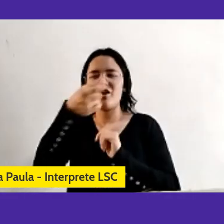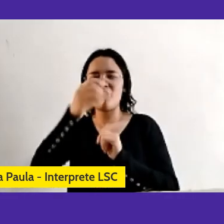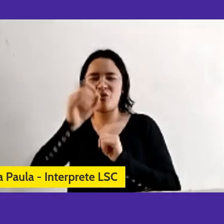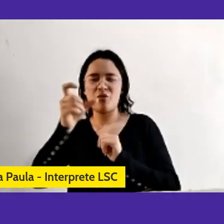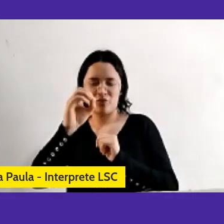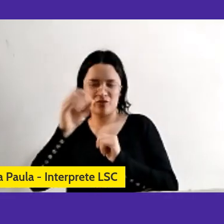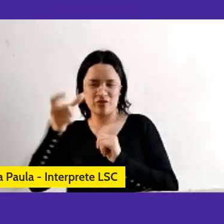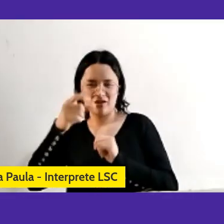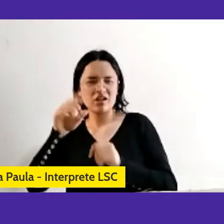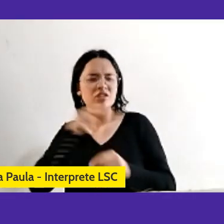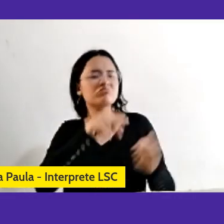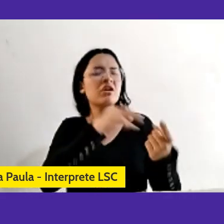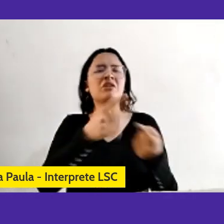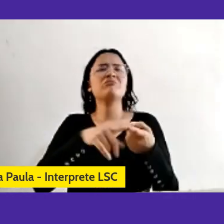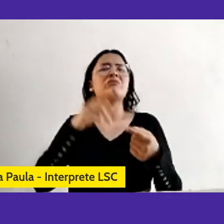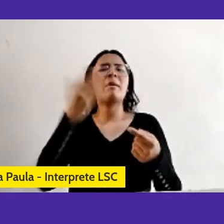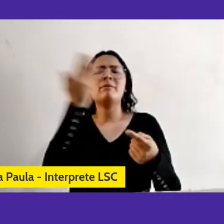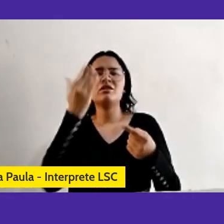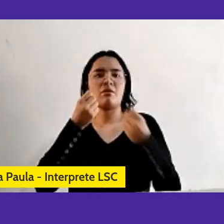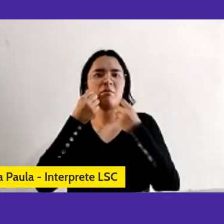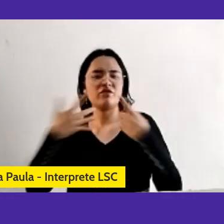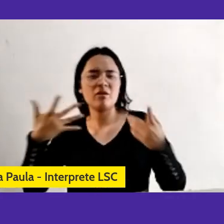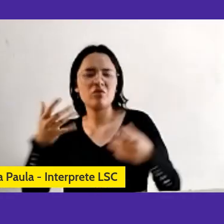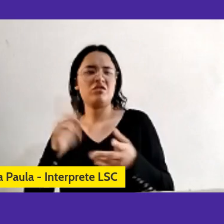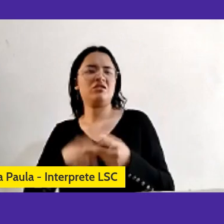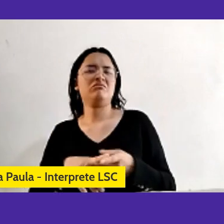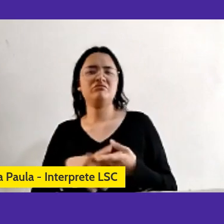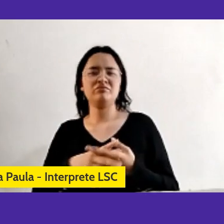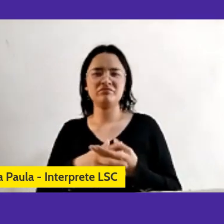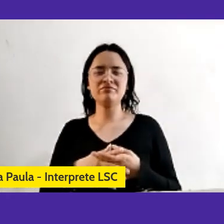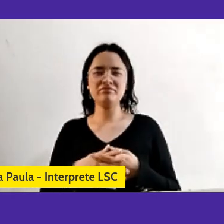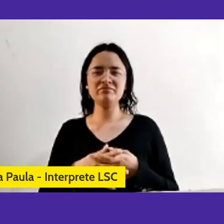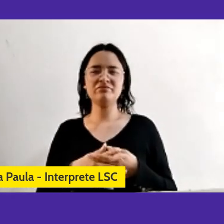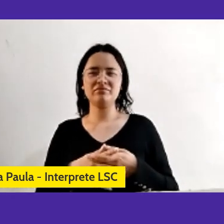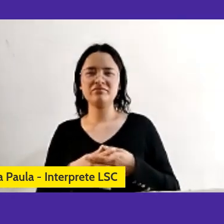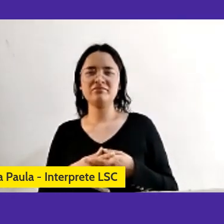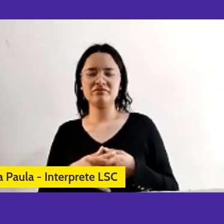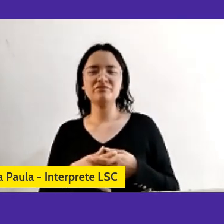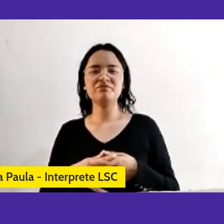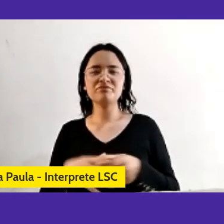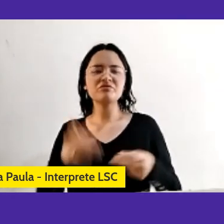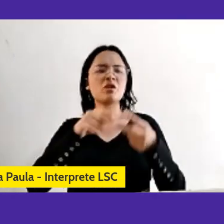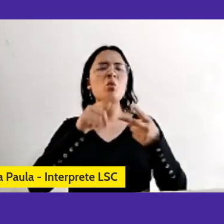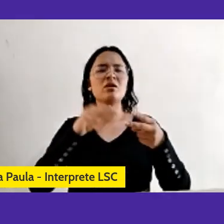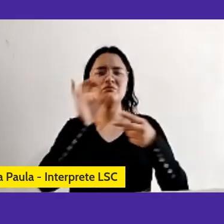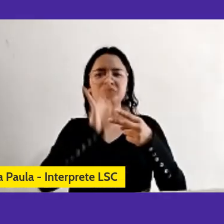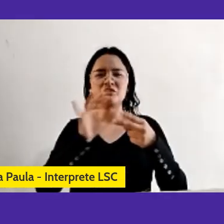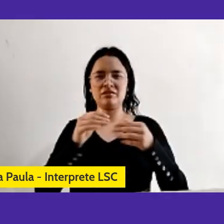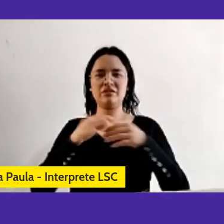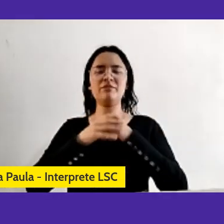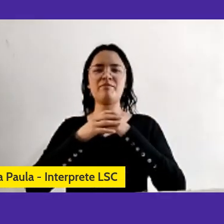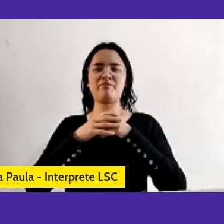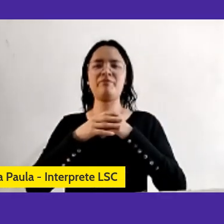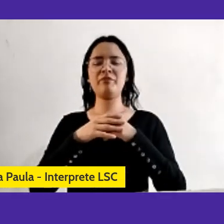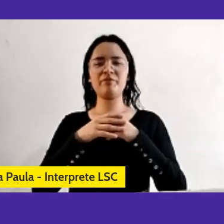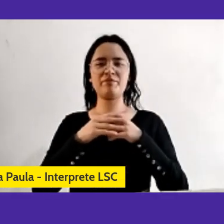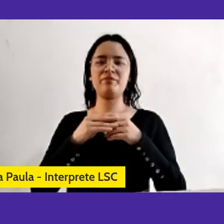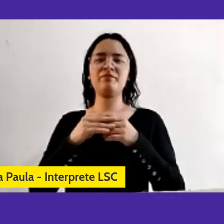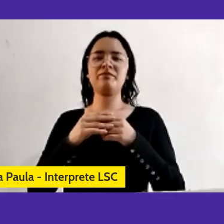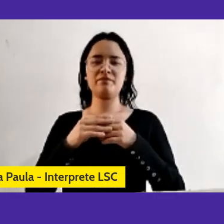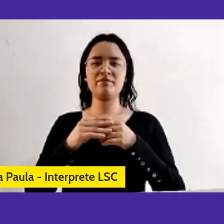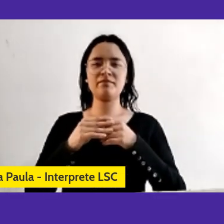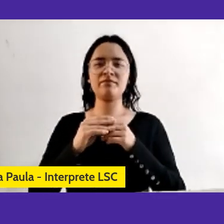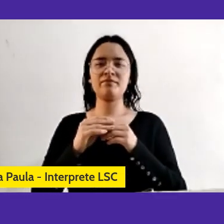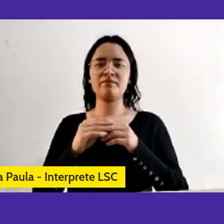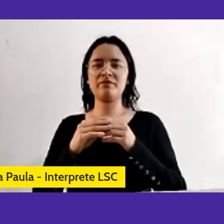cuáles fueron las películas más exitosas en Colombia, en México, cuáles son los géneros más vistos, cuáles son las series o películas que más se ven en